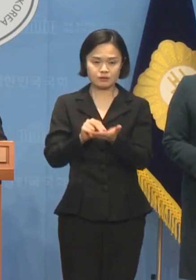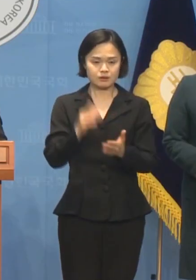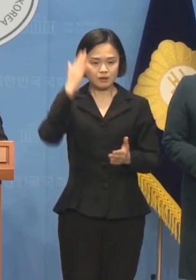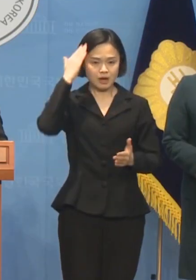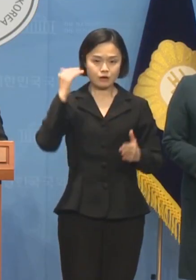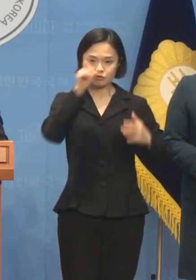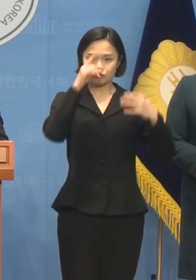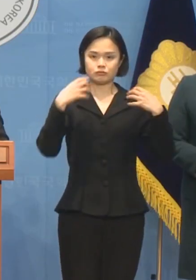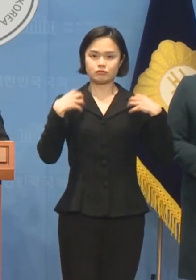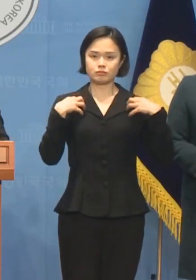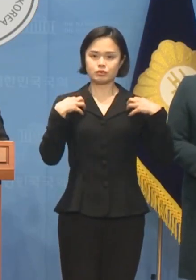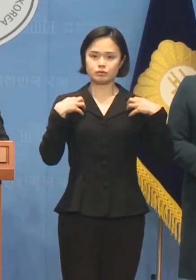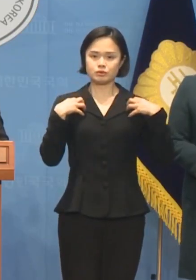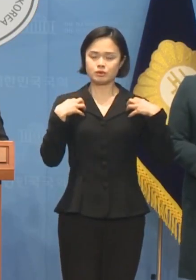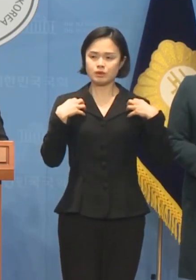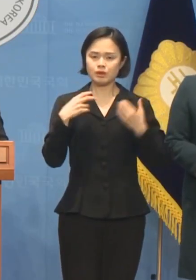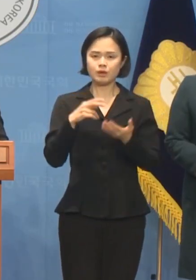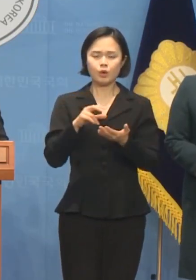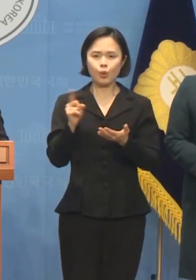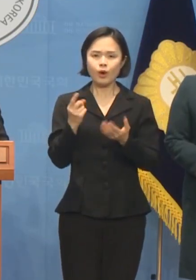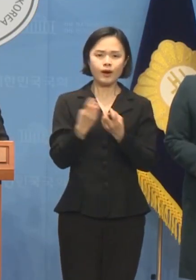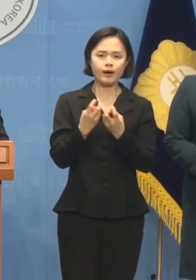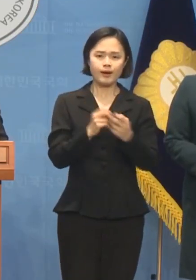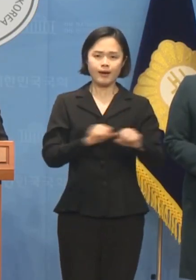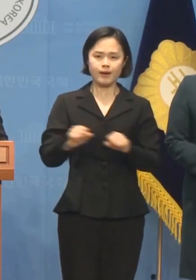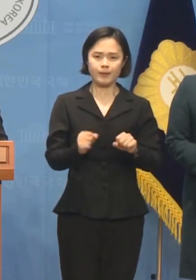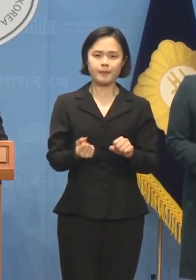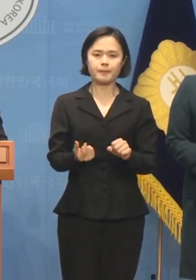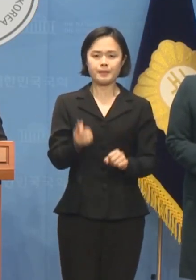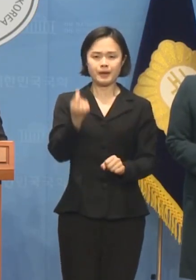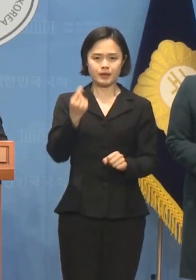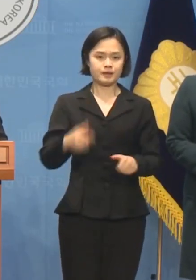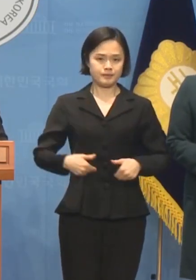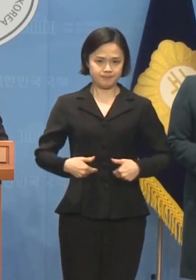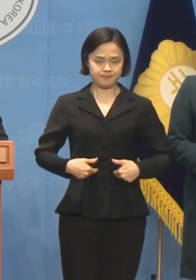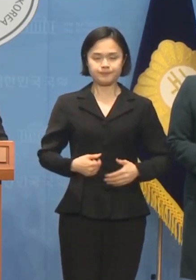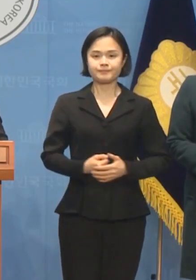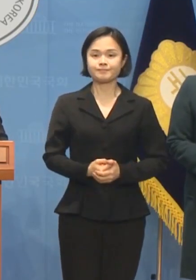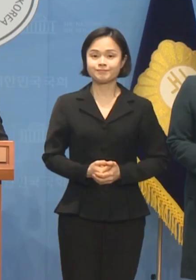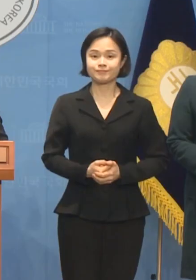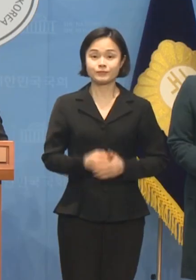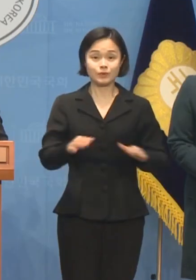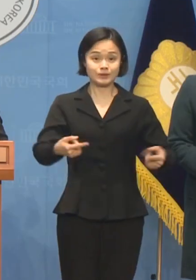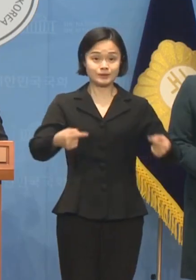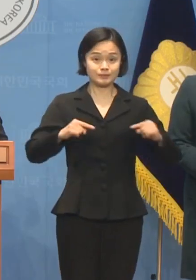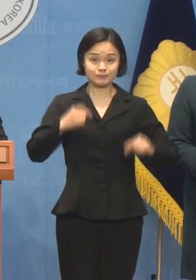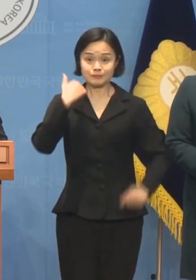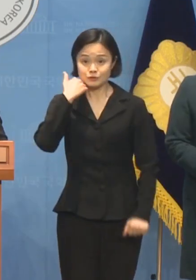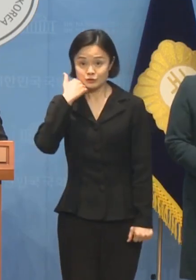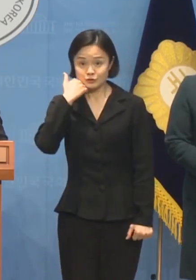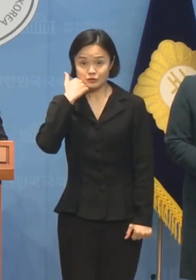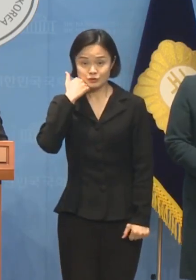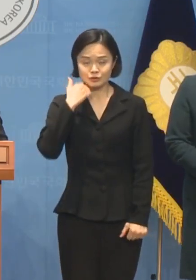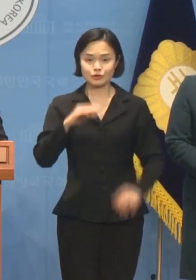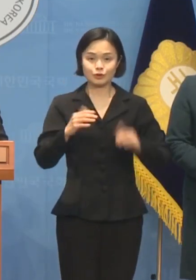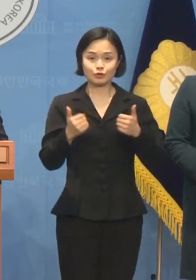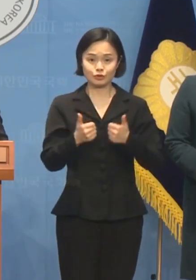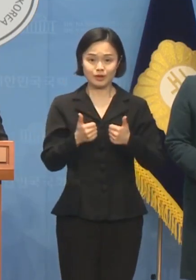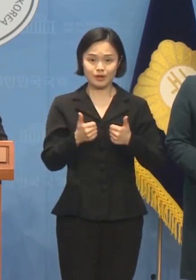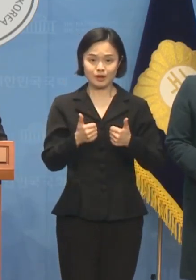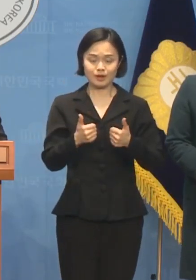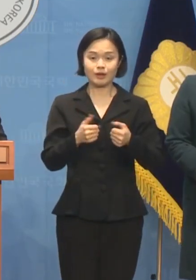기자회견에 참석하신 여러분들 소개해드리겠습니다. 국회 과기정통에서 활동하고